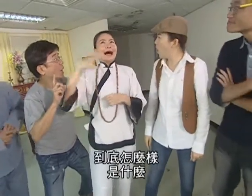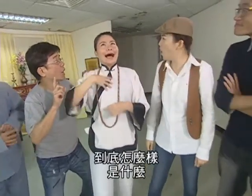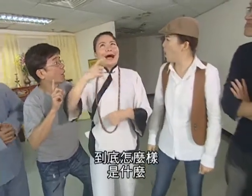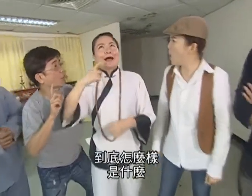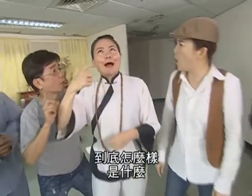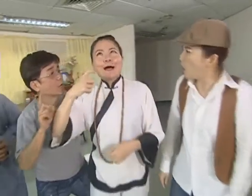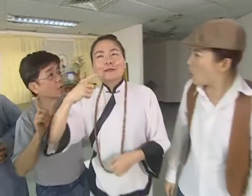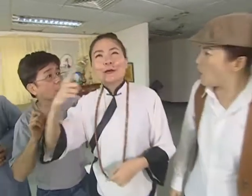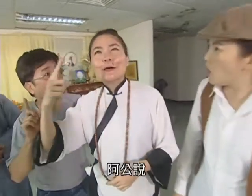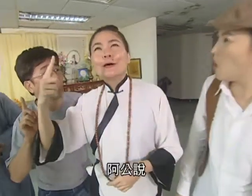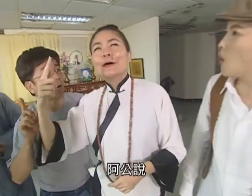怎么了？ 阿公说，